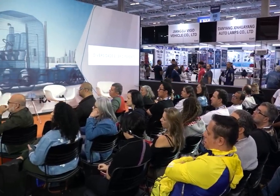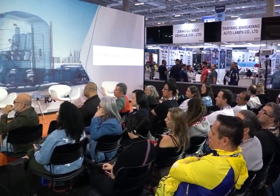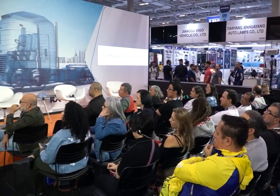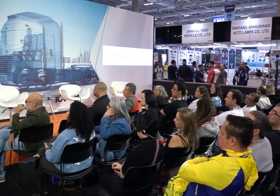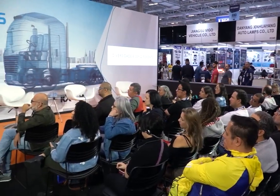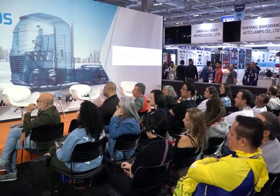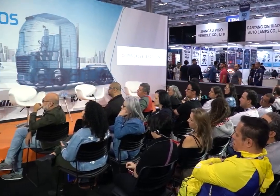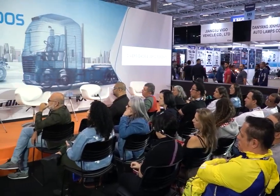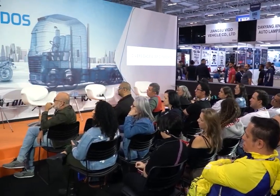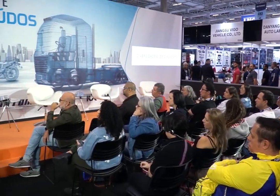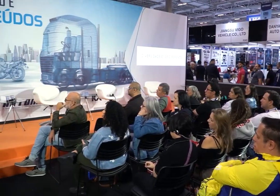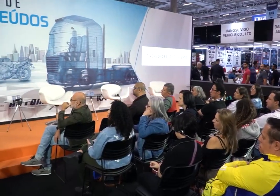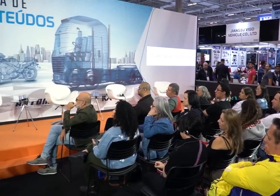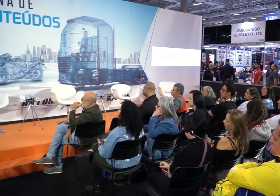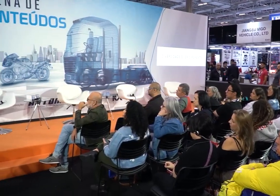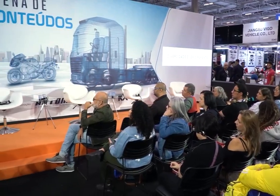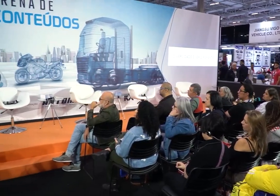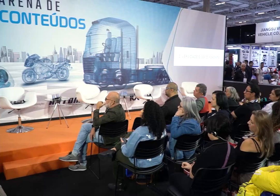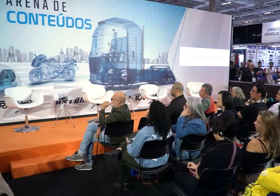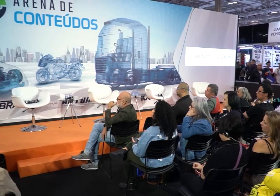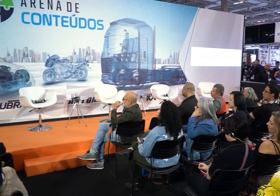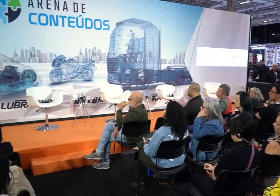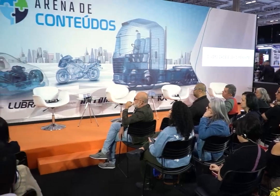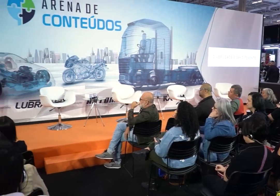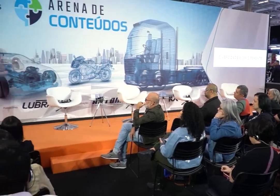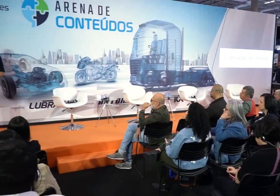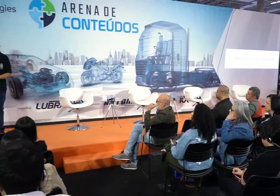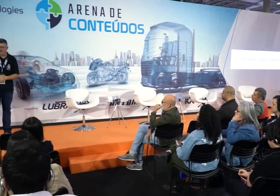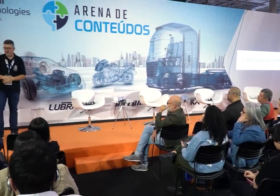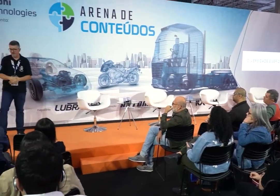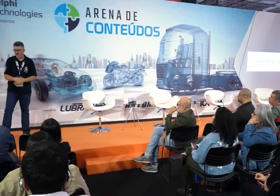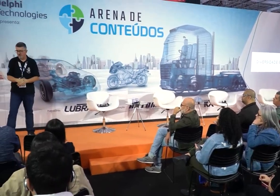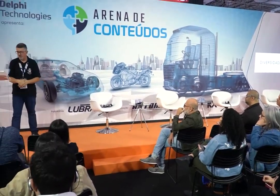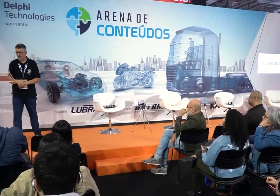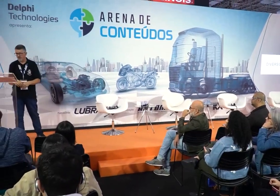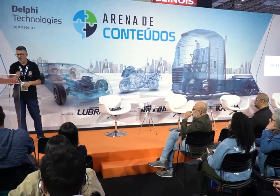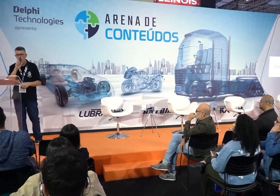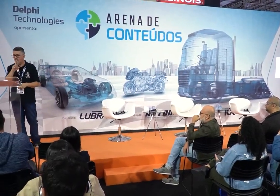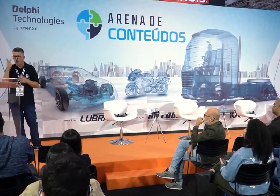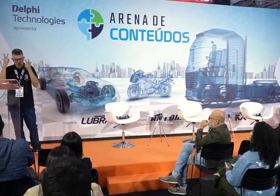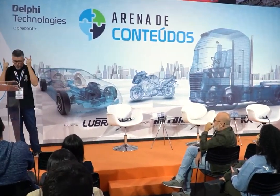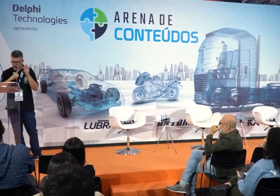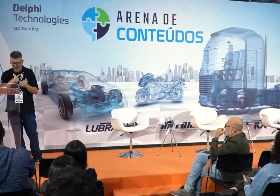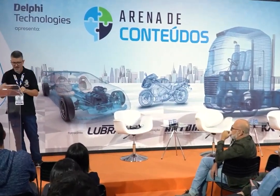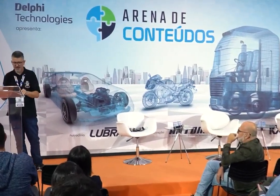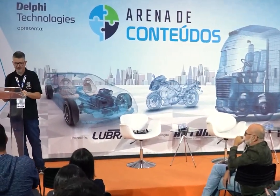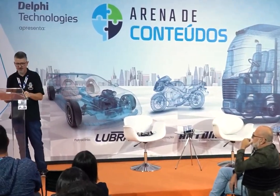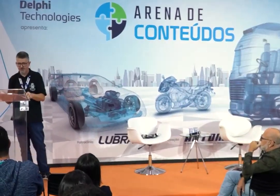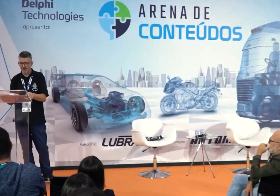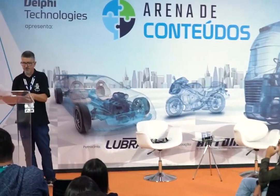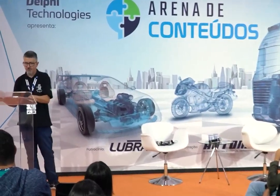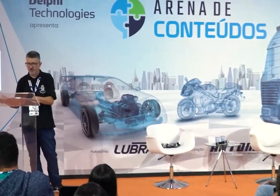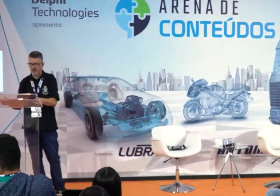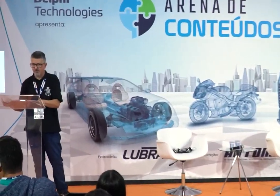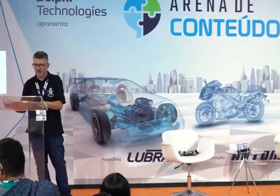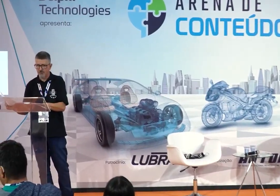normal. E essa resposta normal não existe. Pode mais, pode mais.